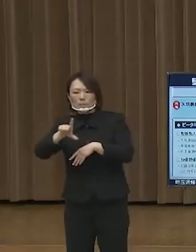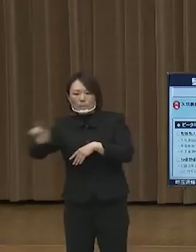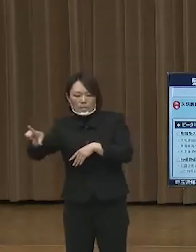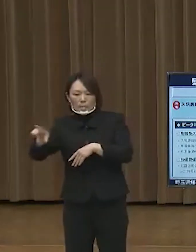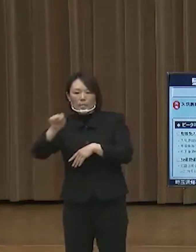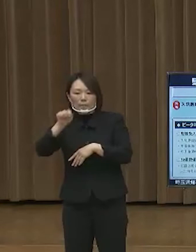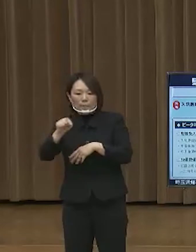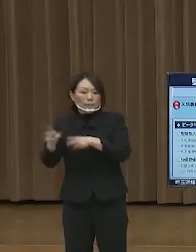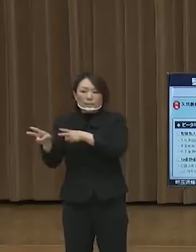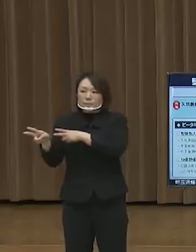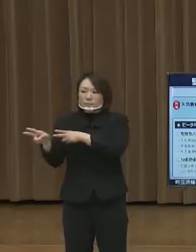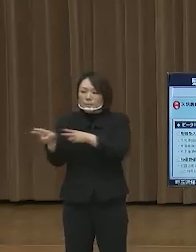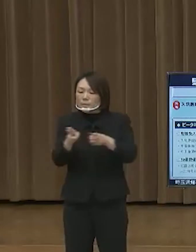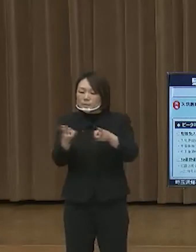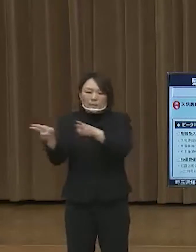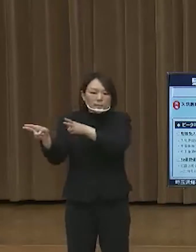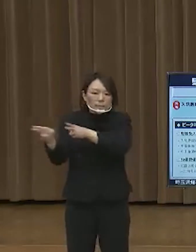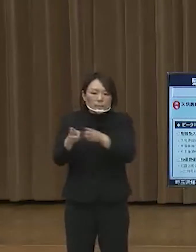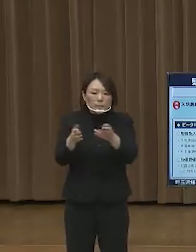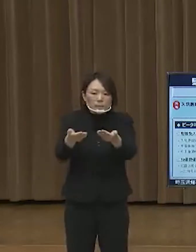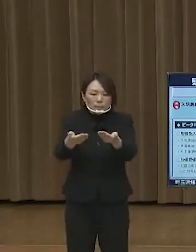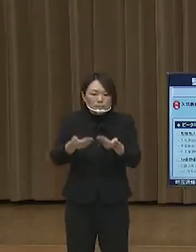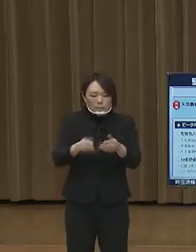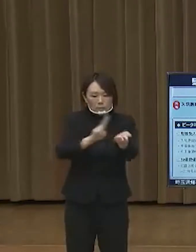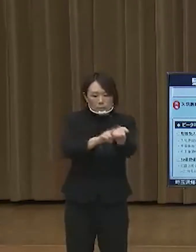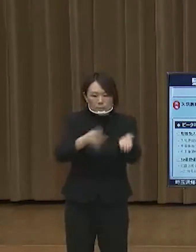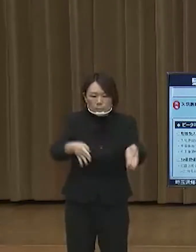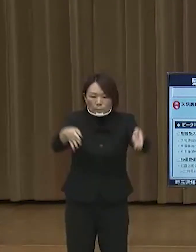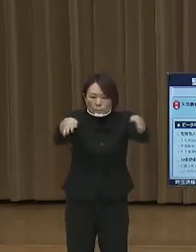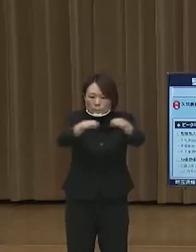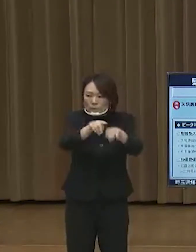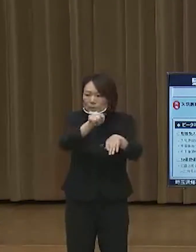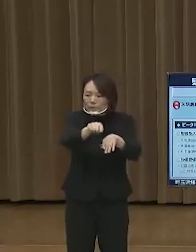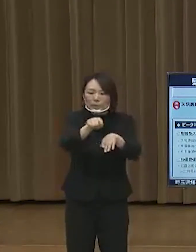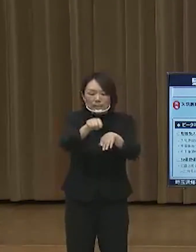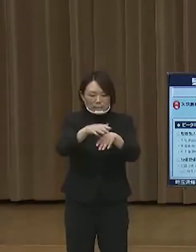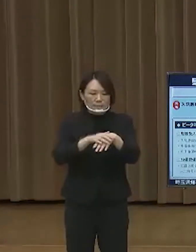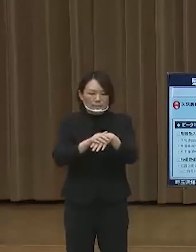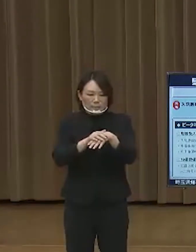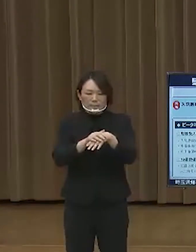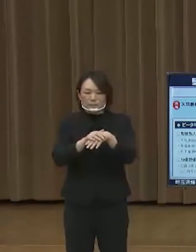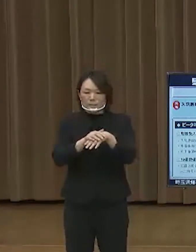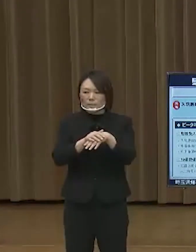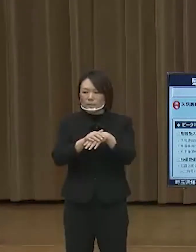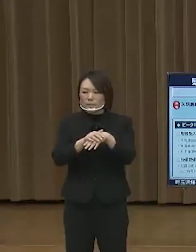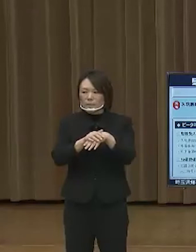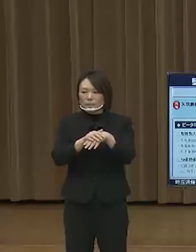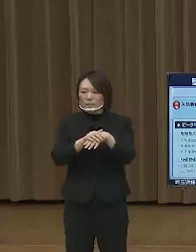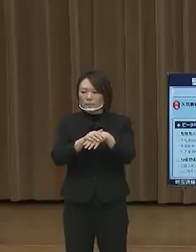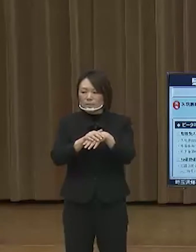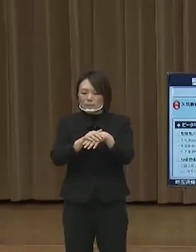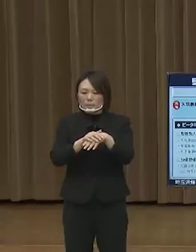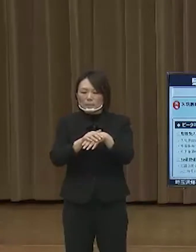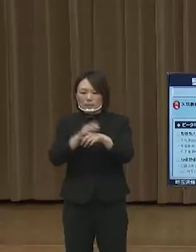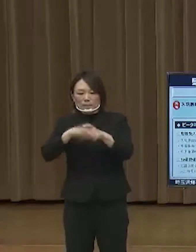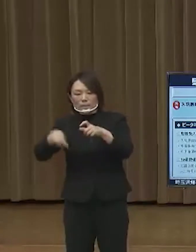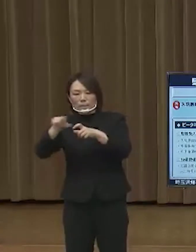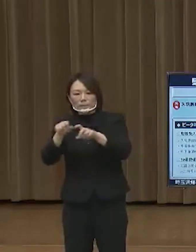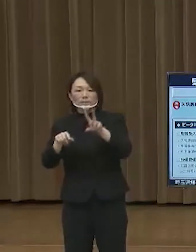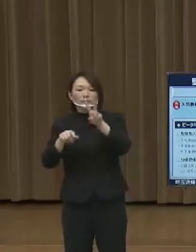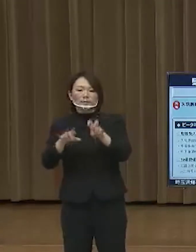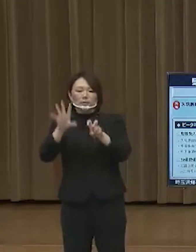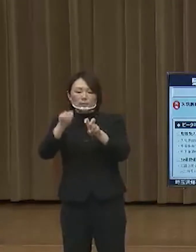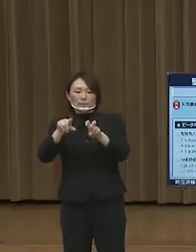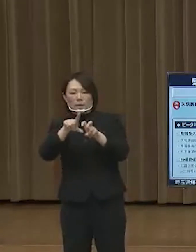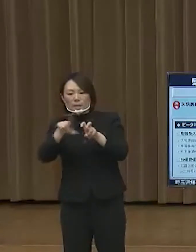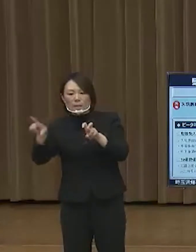をやってくれる医療機関に対して、その県単の1ベッド20万円以外とかでも赤字になった場合あるん